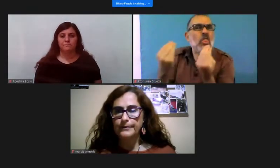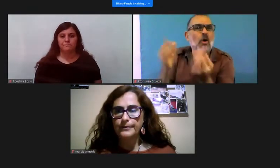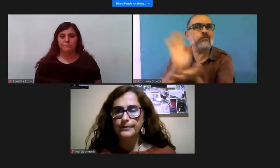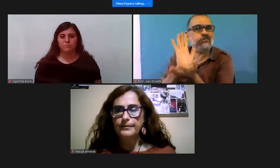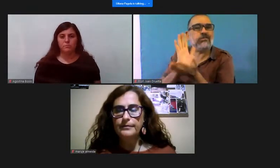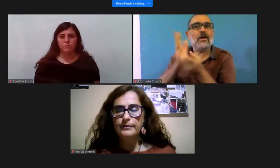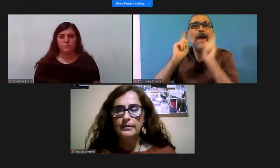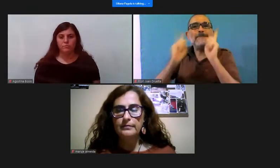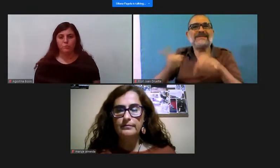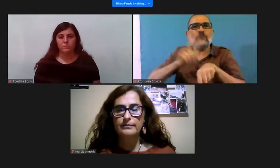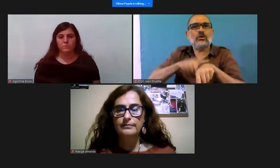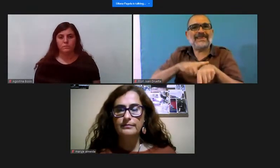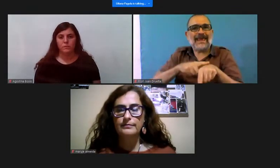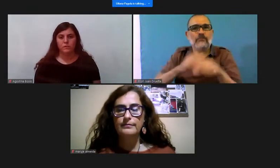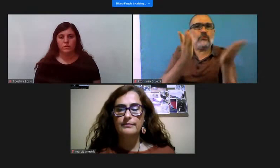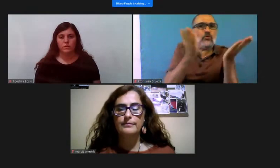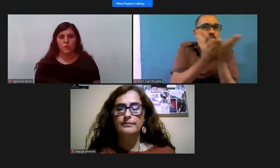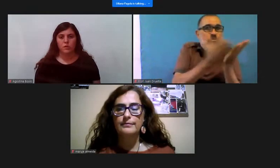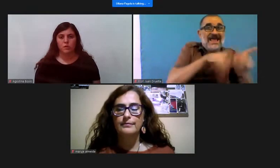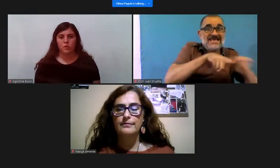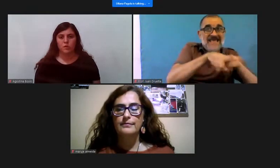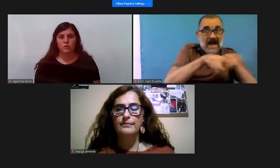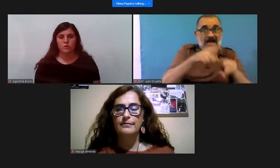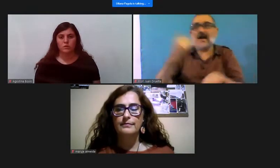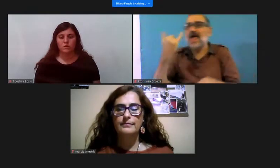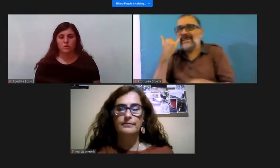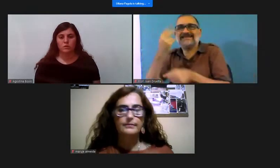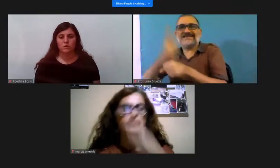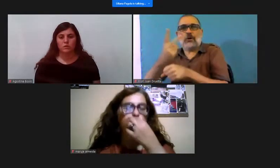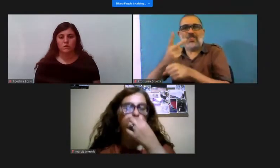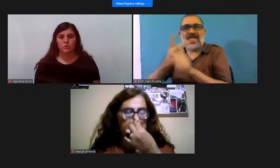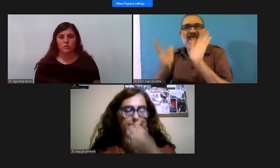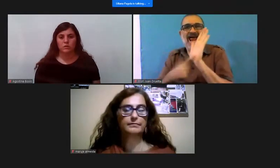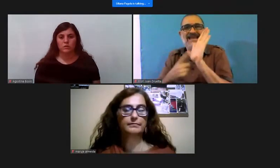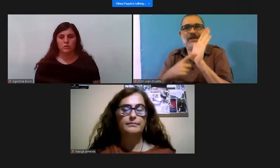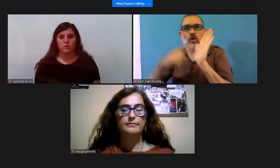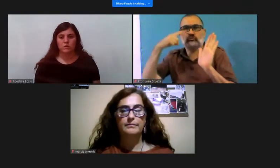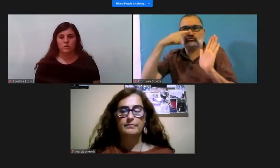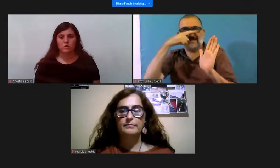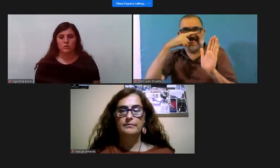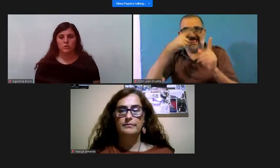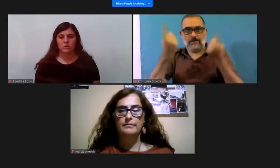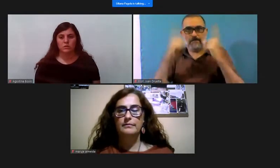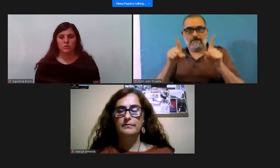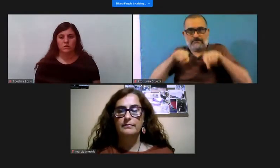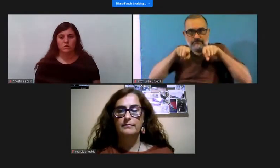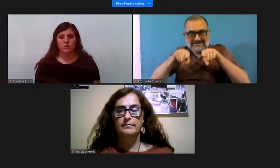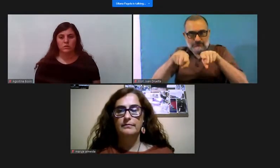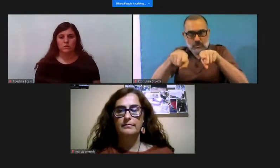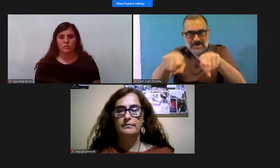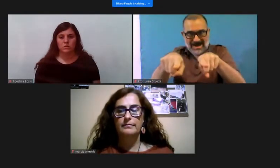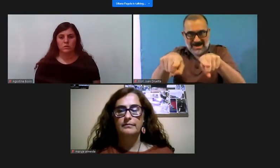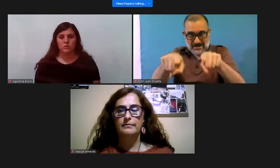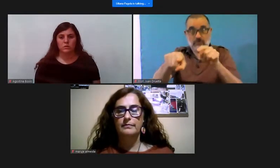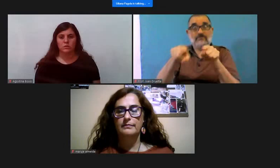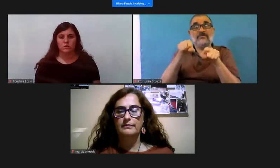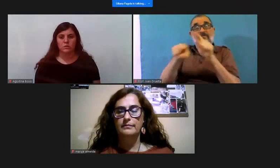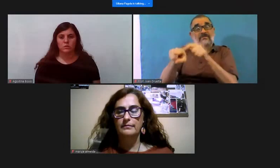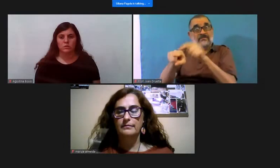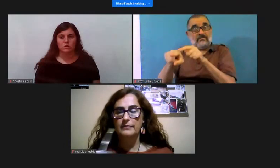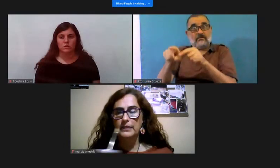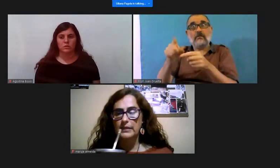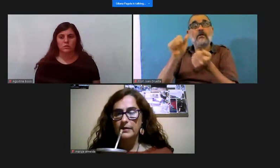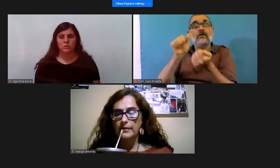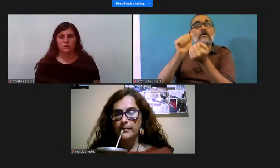pero que yo digo que se recibieron, es como que al mismo tiempo que estudiaban una carrera y a su vez, digamos, con lo que tenían